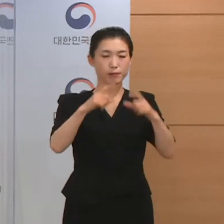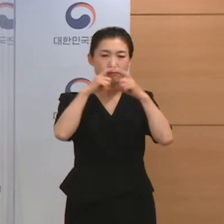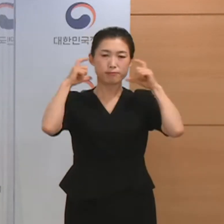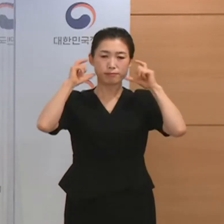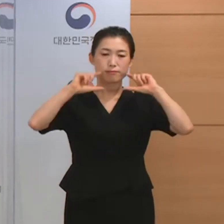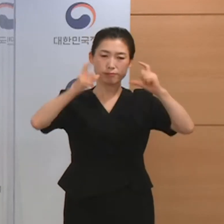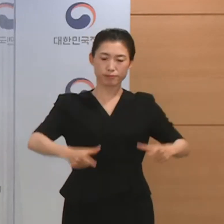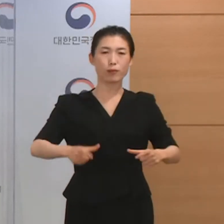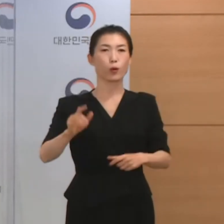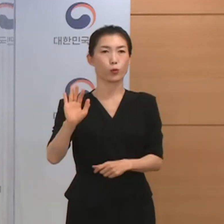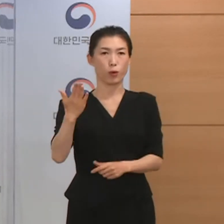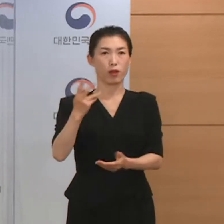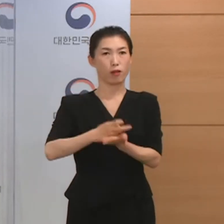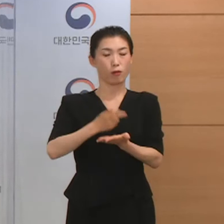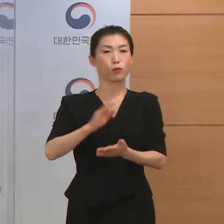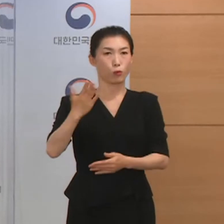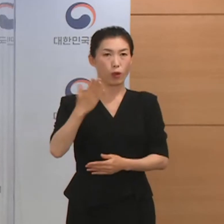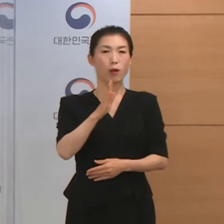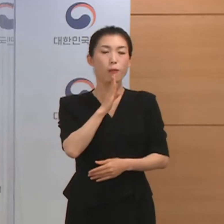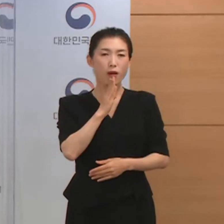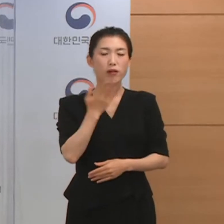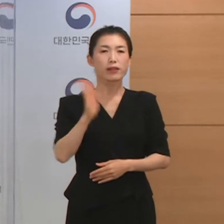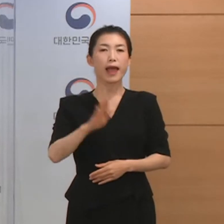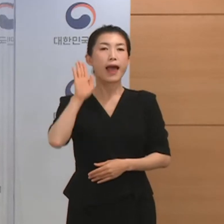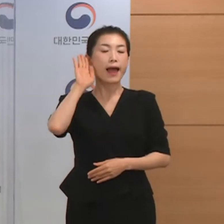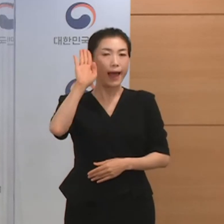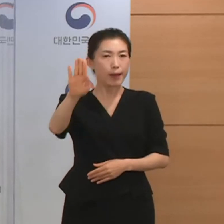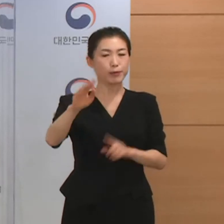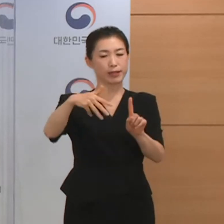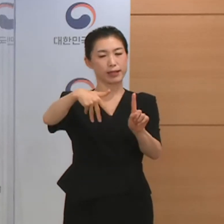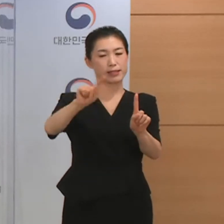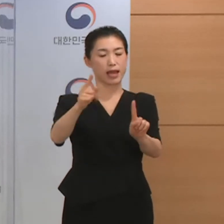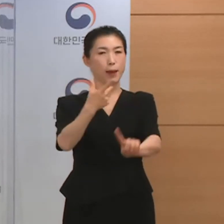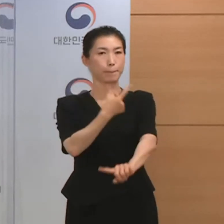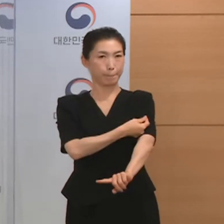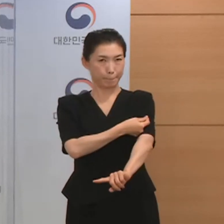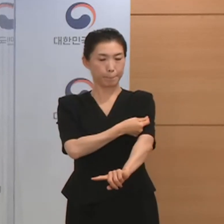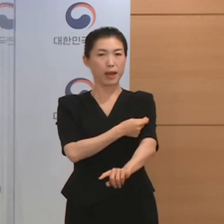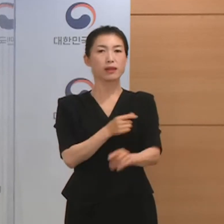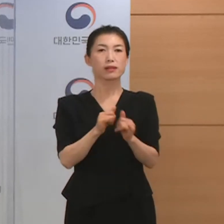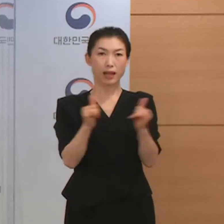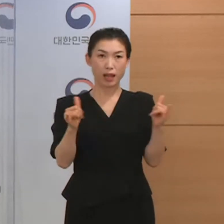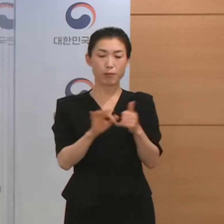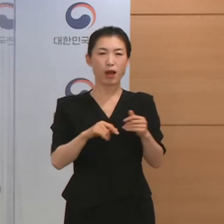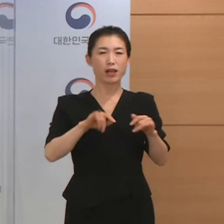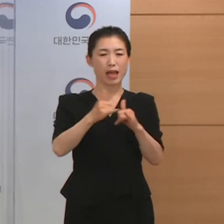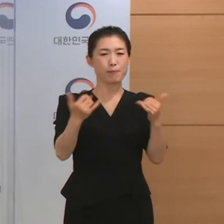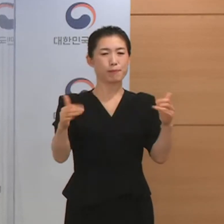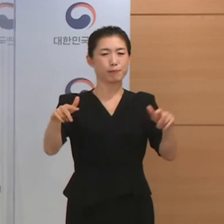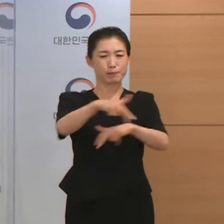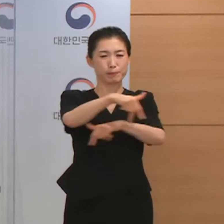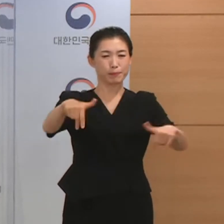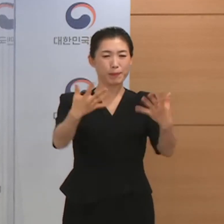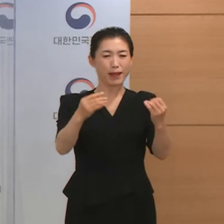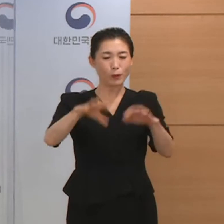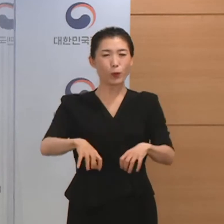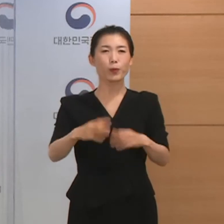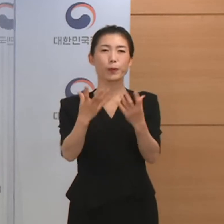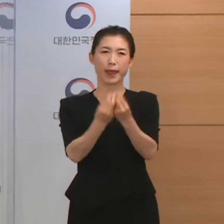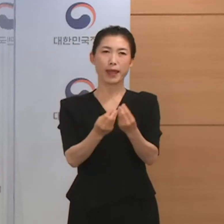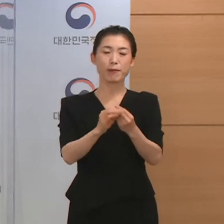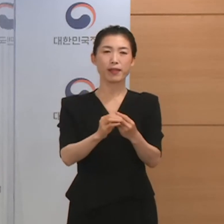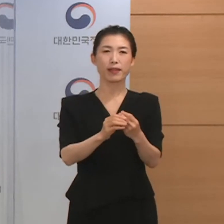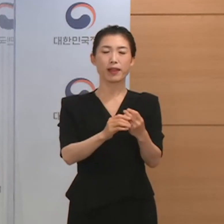됐는데 앞으로는 백신 1차 접종 후라면 인파가 가득한 휴일 한강공원에서도 타인과 거리가